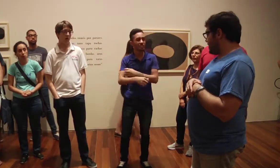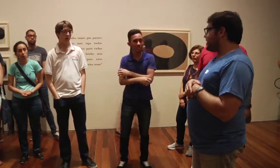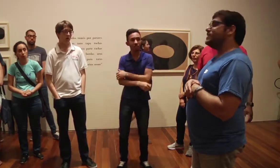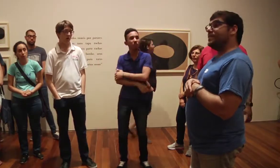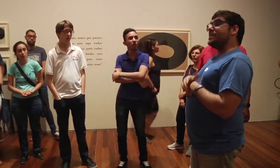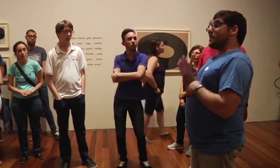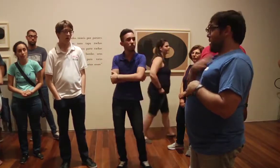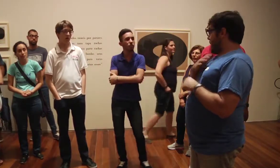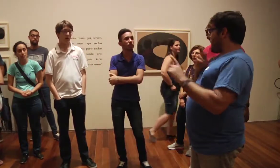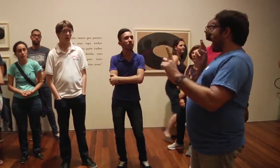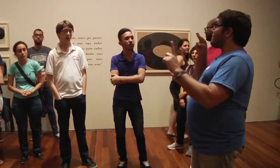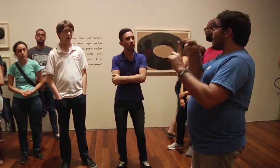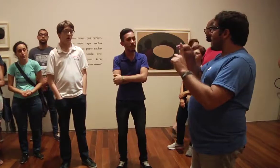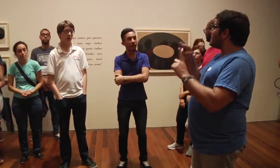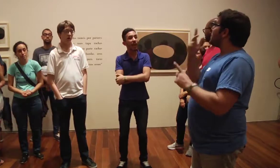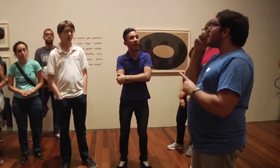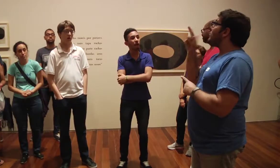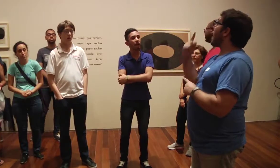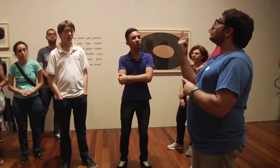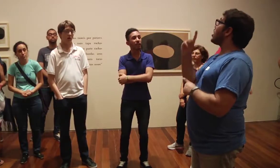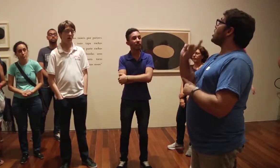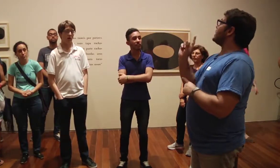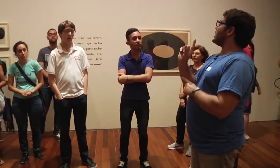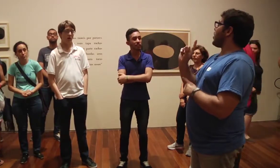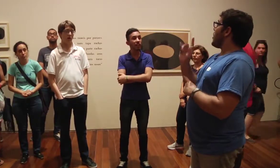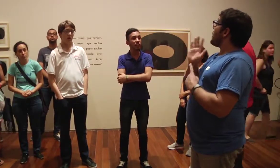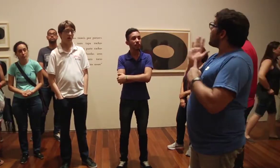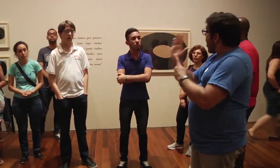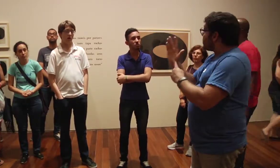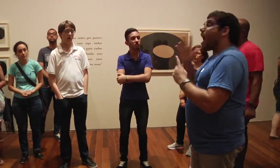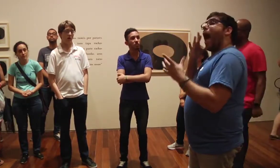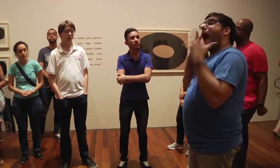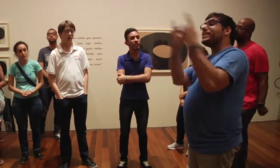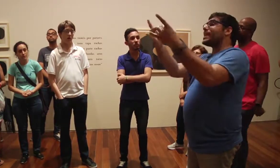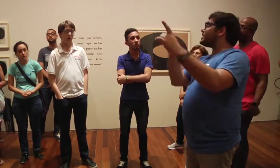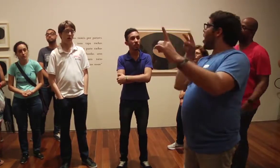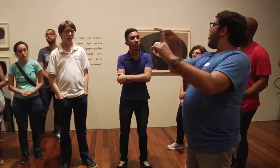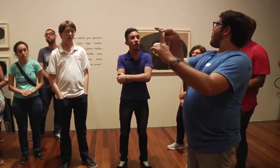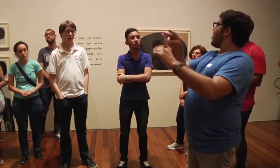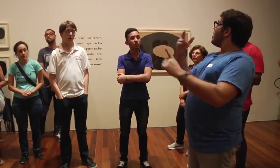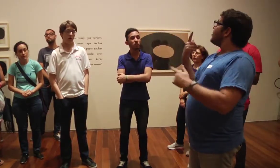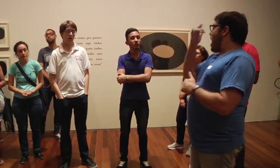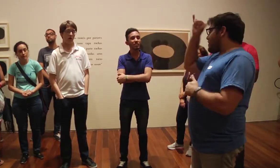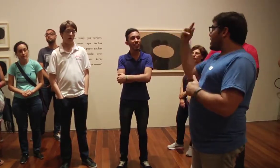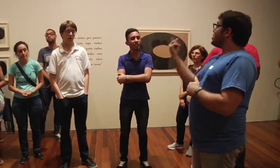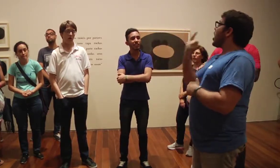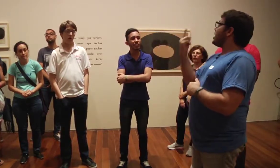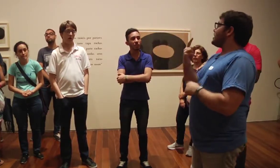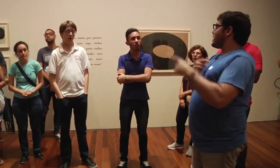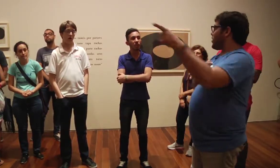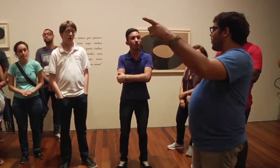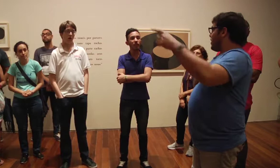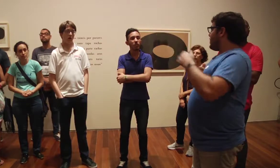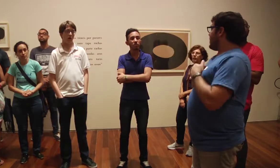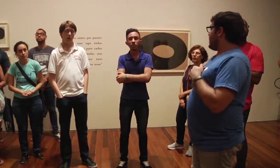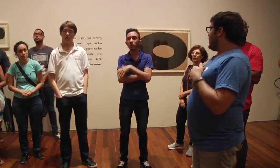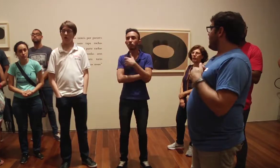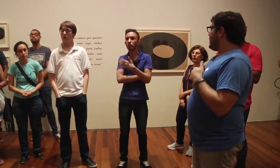Sim, uma luz da escuridão também. É uma referência que nós muitas vezes não temos e conseguimos prestar atenção, porque nos